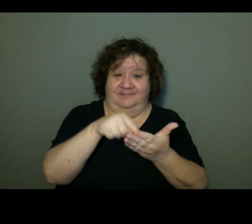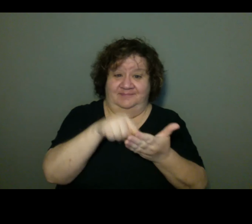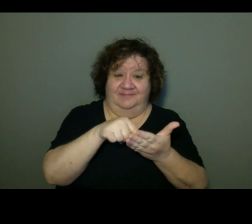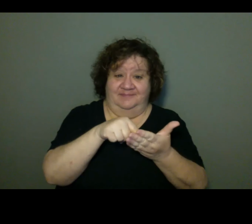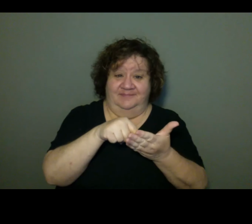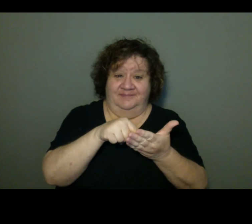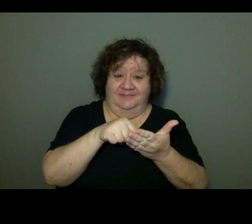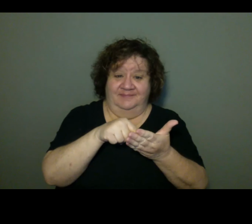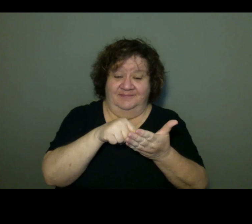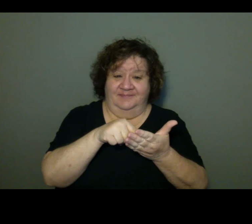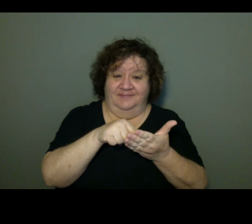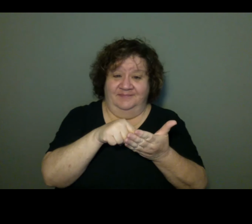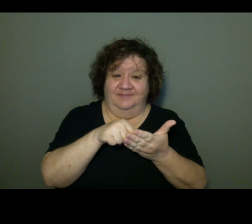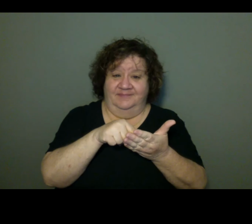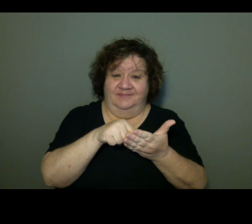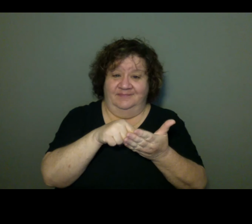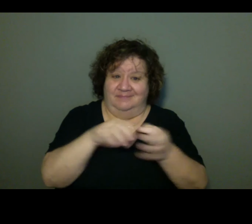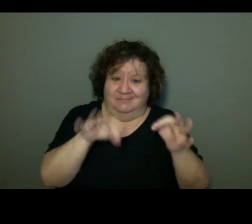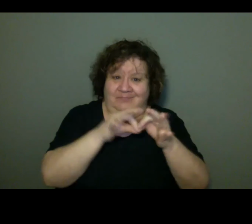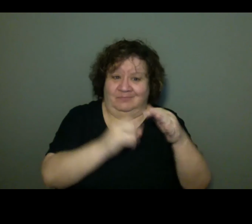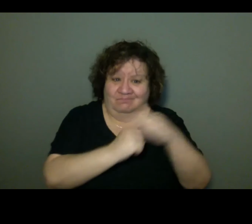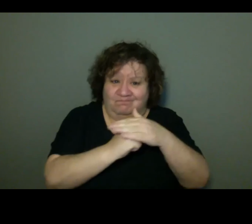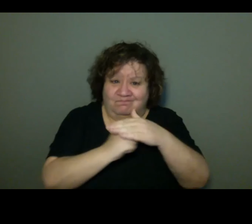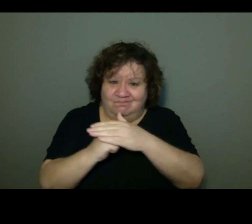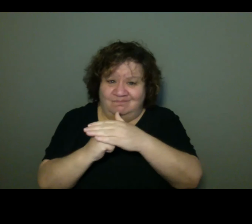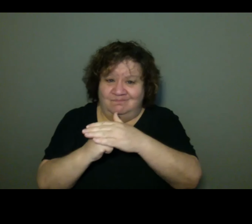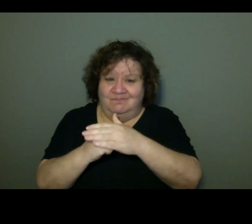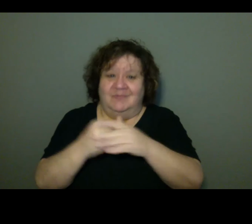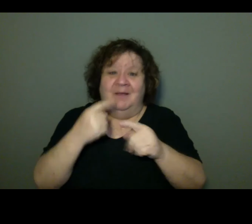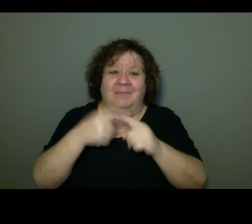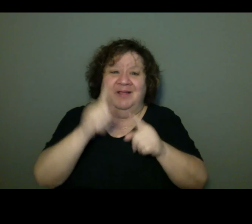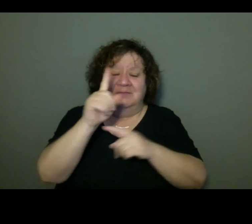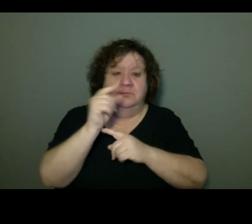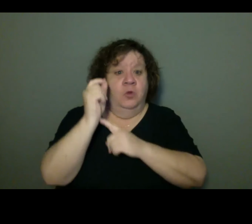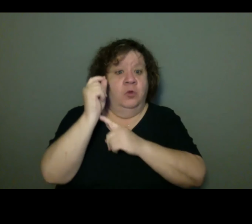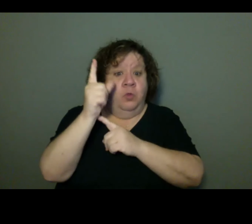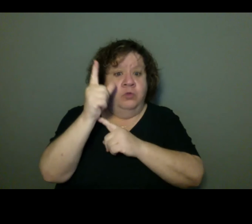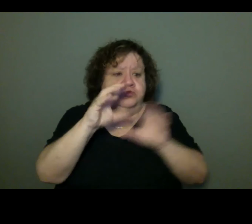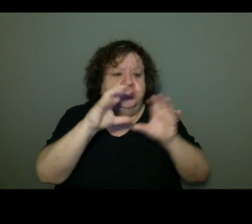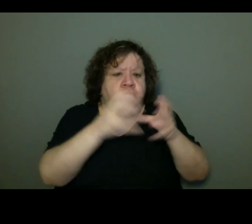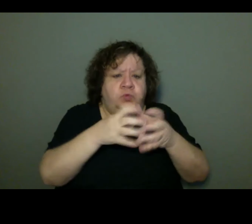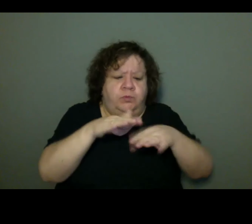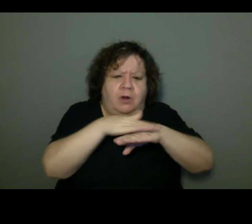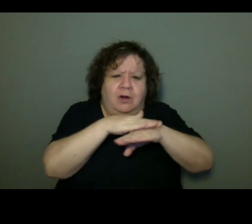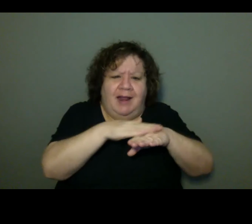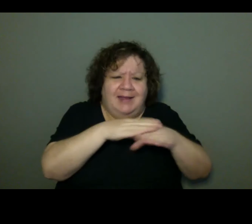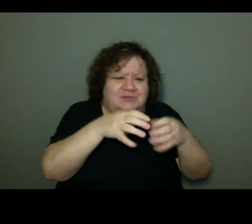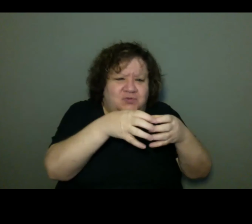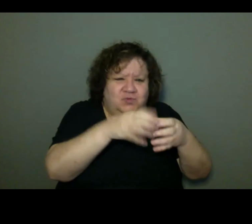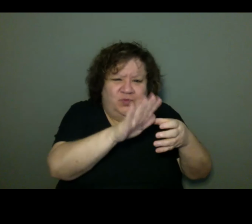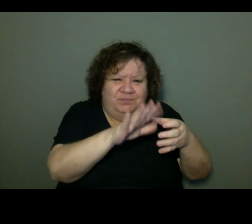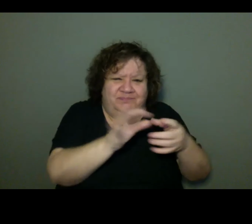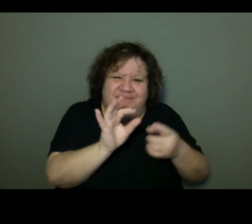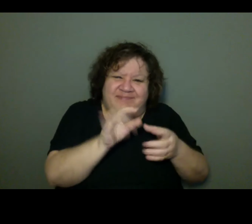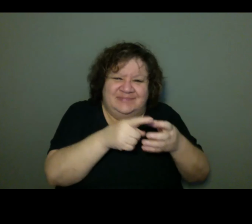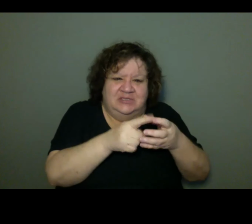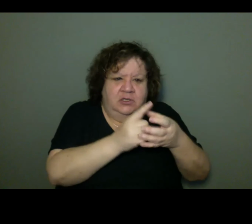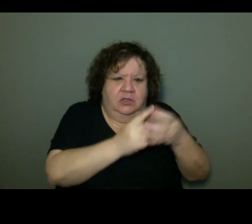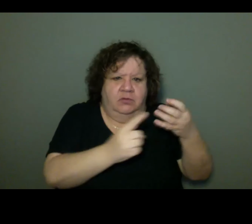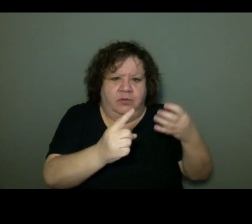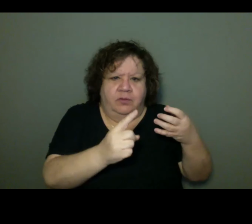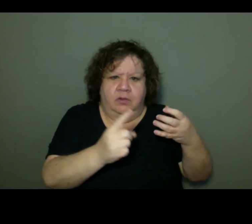necesitan además un apoyo adicional. Cada región necesita soluciones diferentes, es decir,